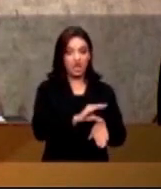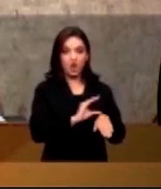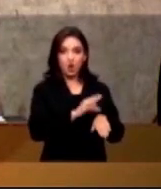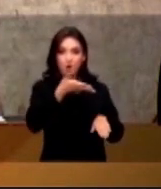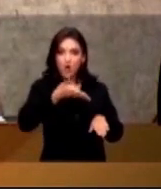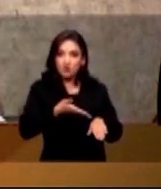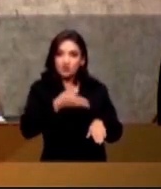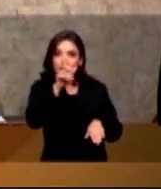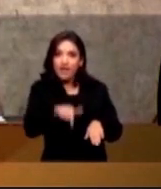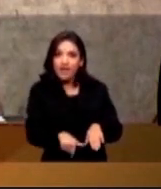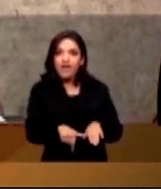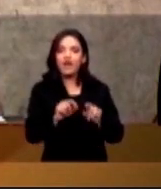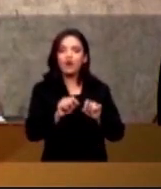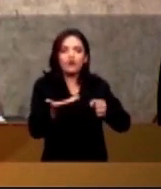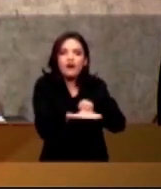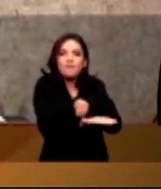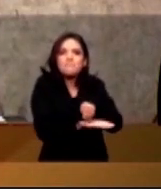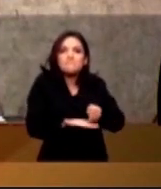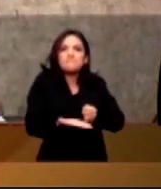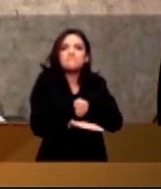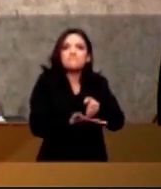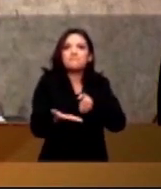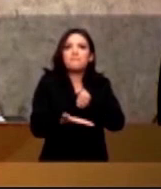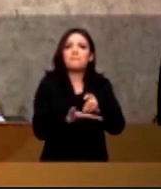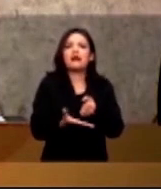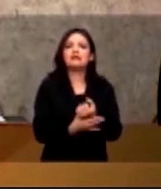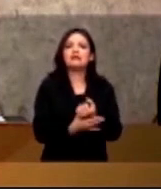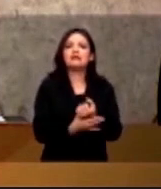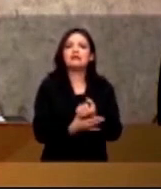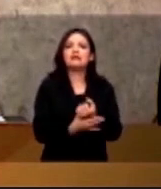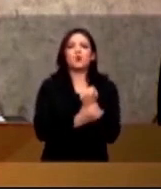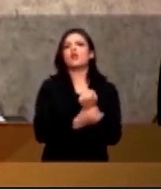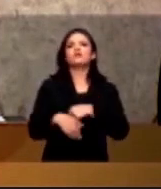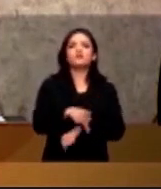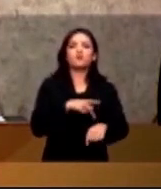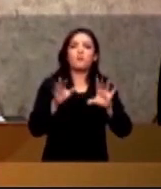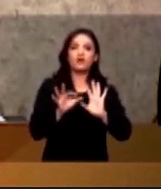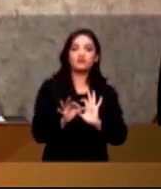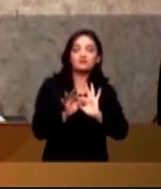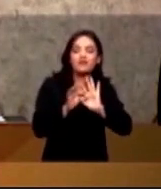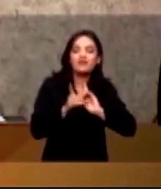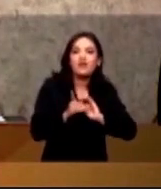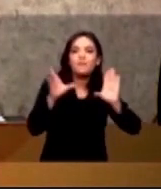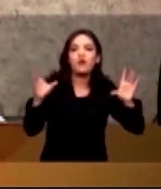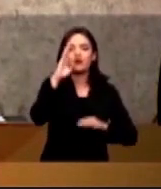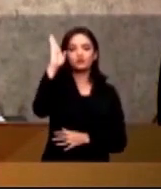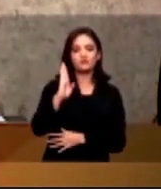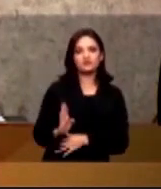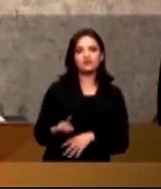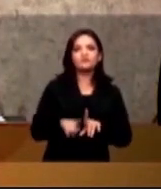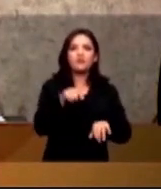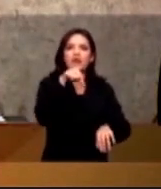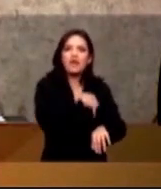é Âncora do Estado democrático de direito e a pulso lá que deve guiar as nossas aspirações